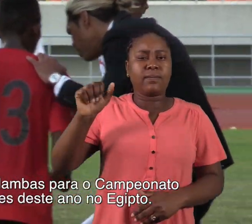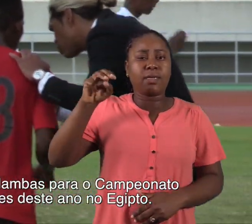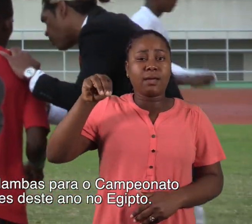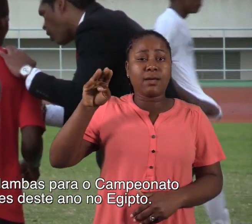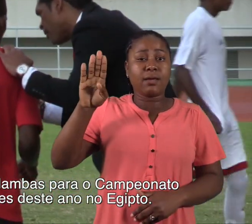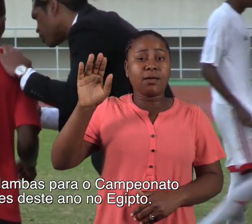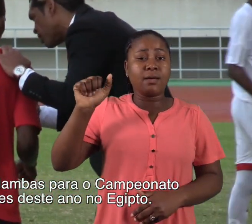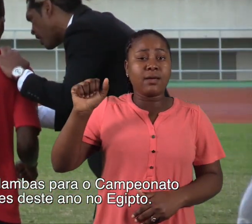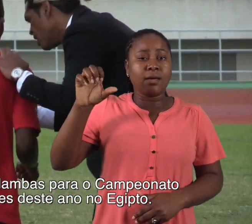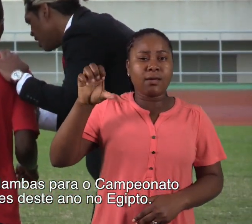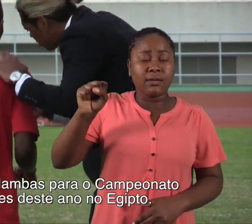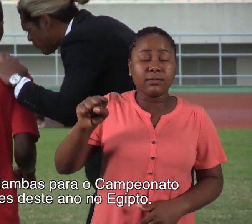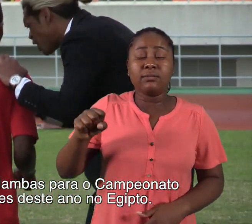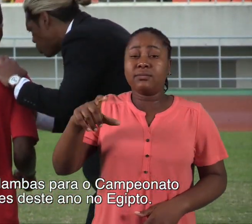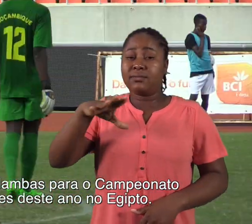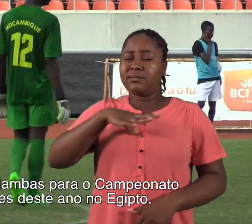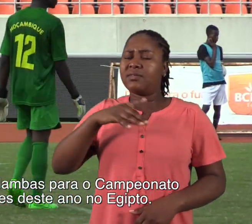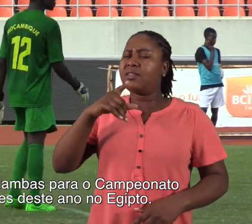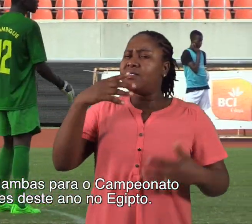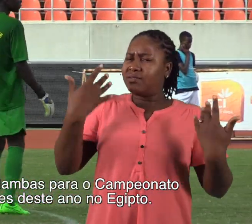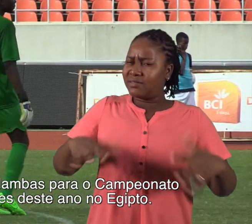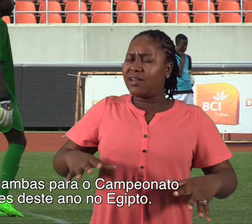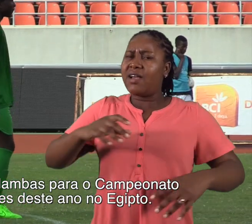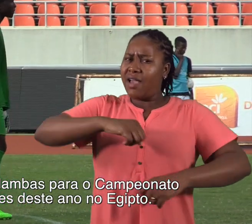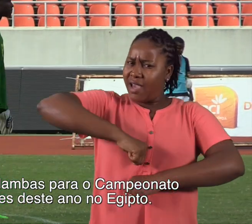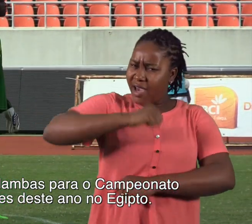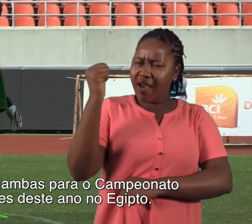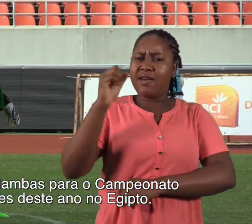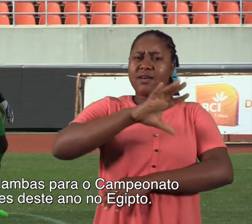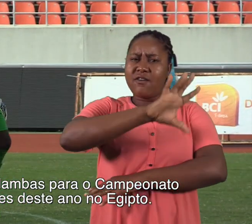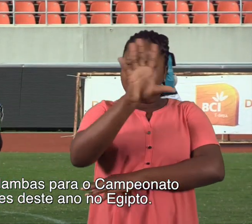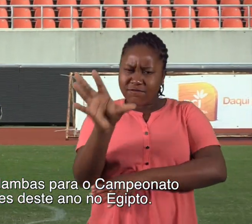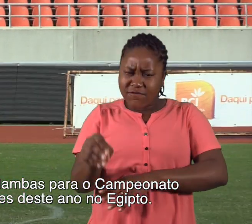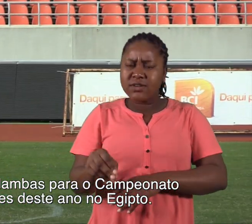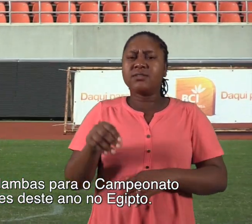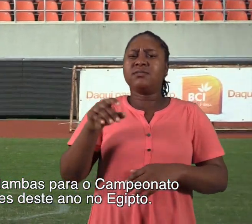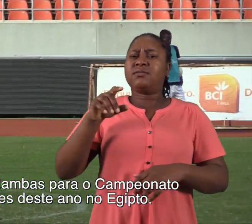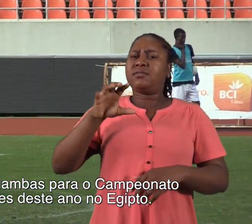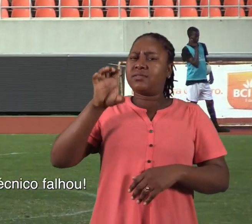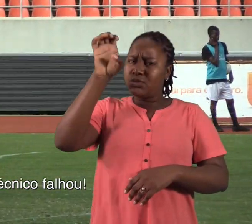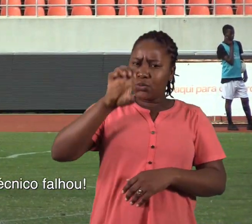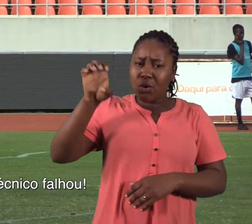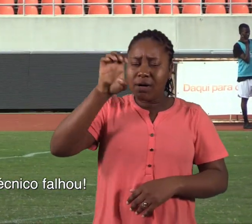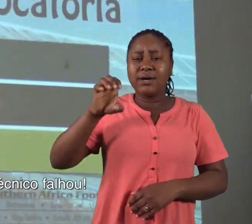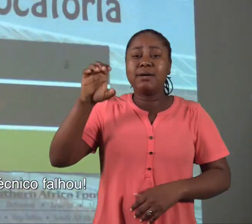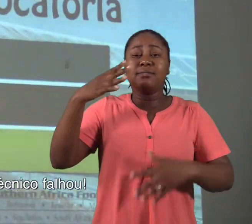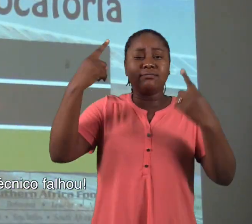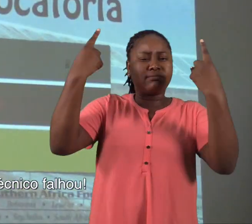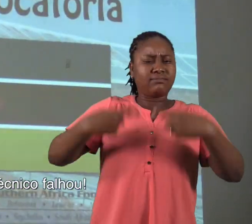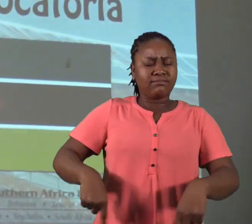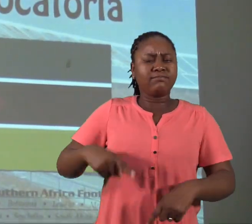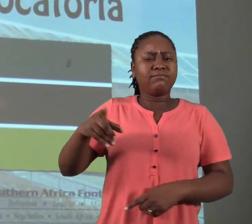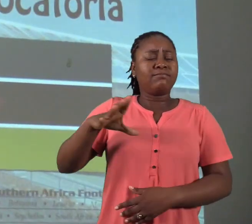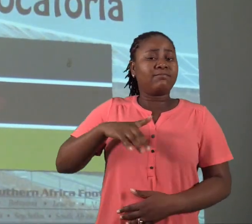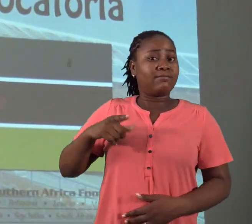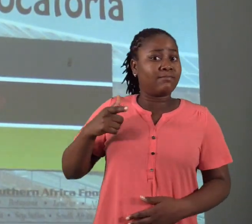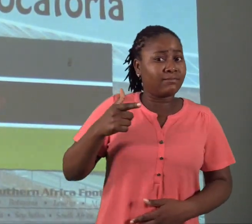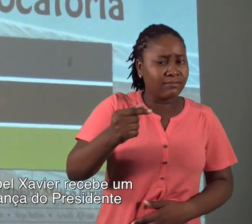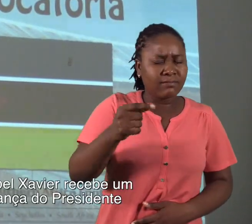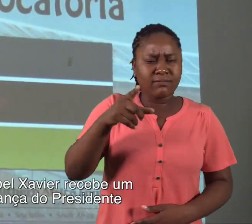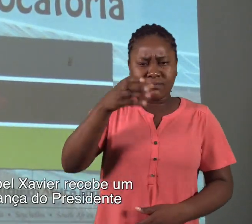ou seja, qualificar os mambas para o Campeonato Africano das Nações deste ano no Egito, mas o técnico falhou.